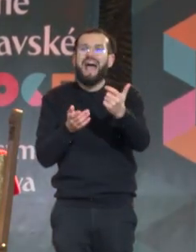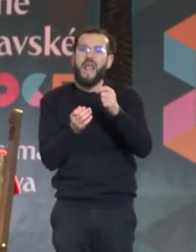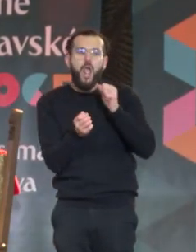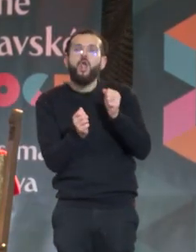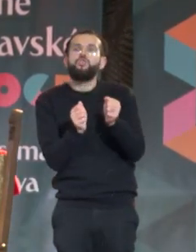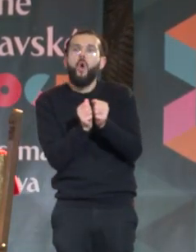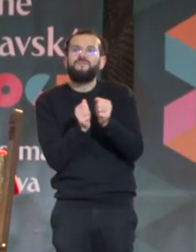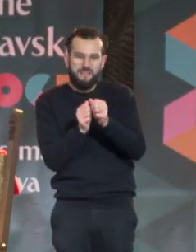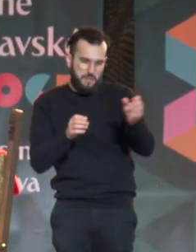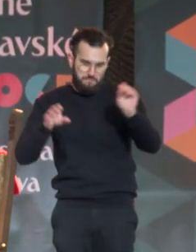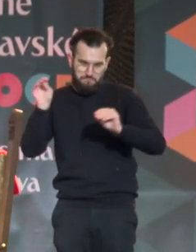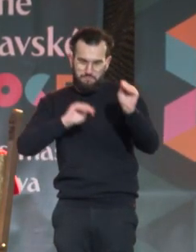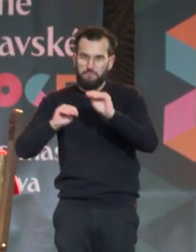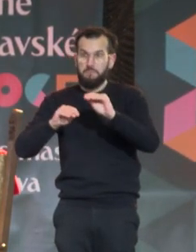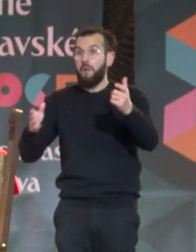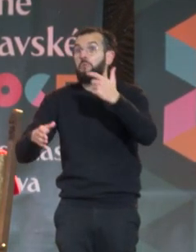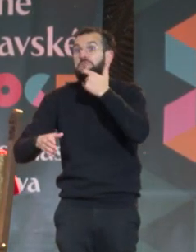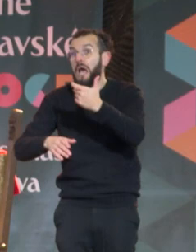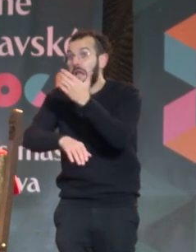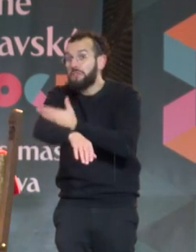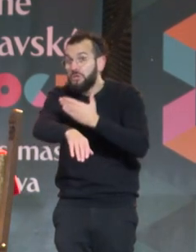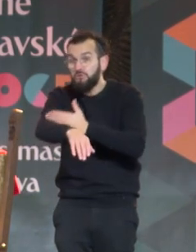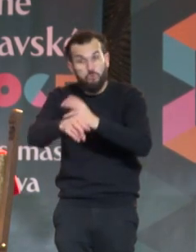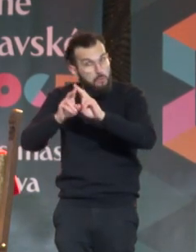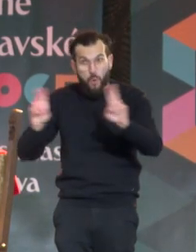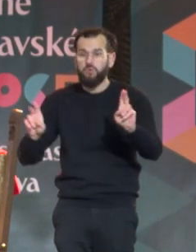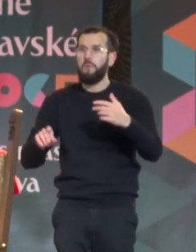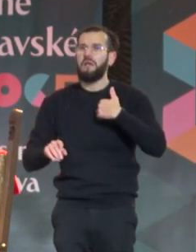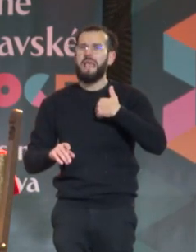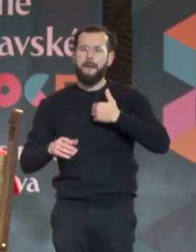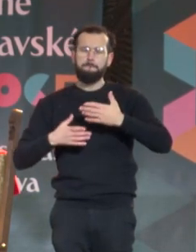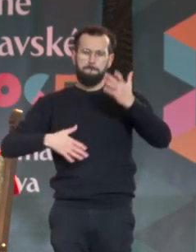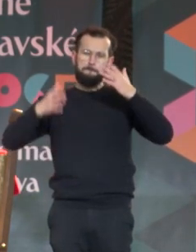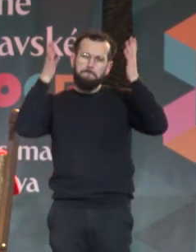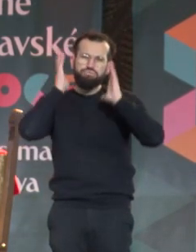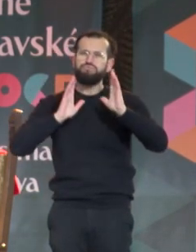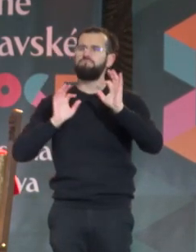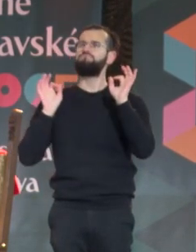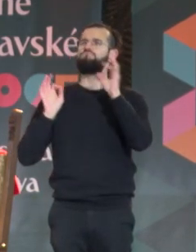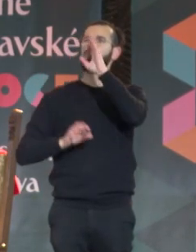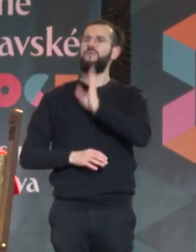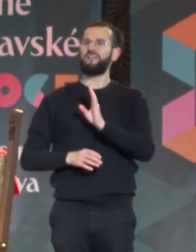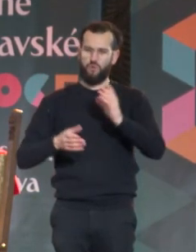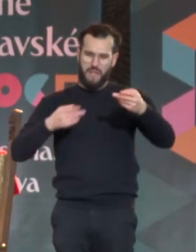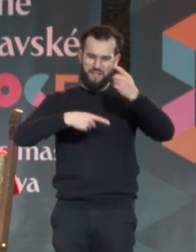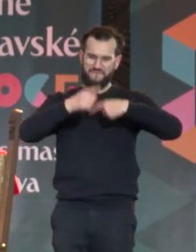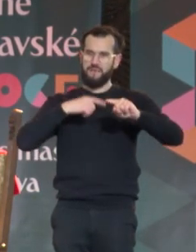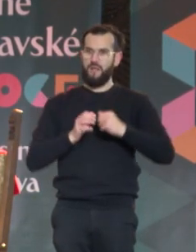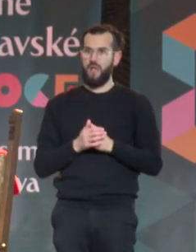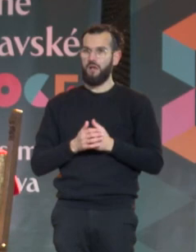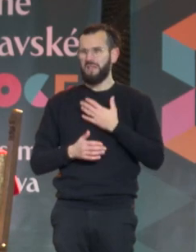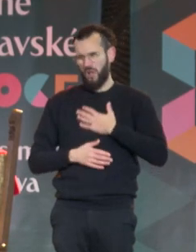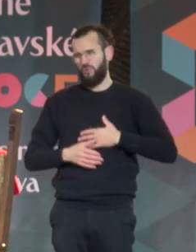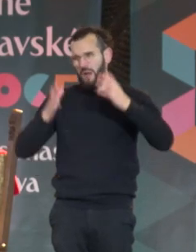Dá sa použiť aj staré tričko, vlastne čokoľvek. Som majster v prestrojení. Je mi dobré, keď som pod nimi